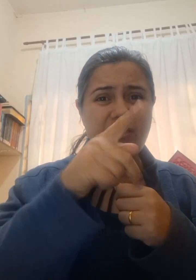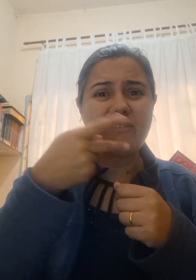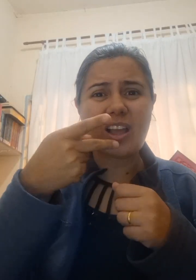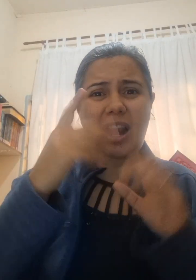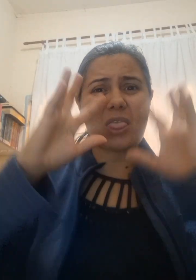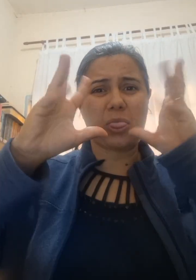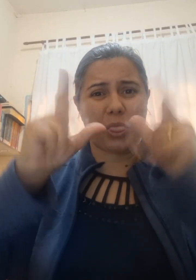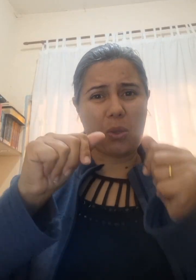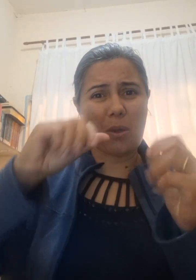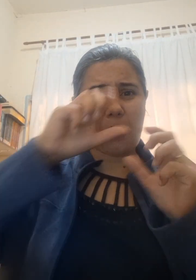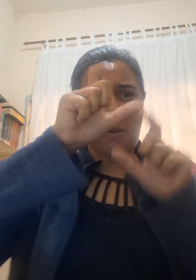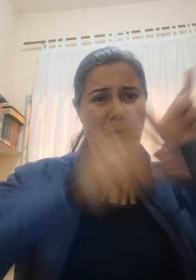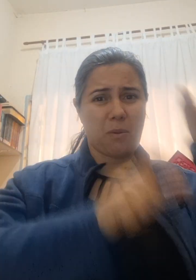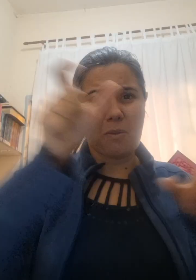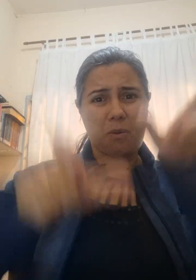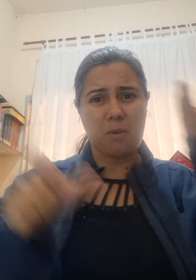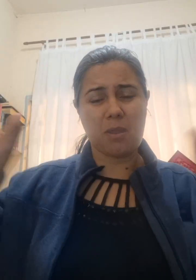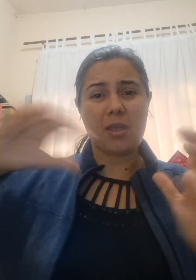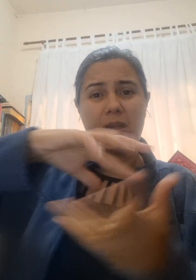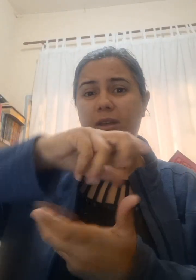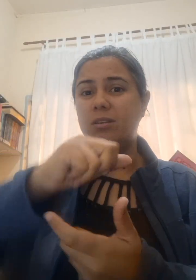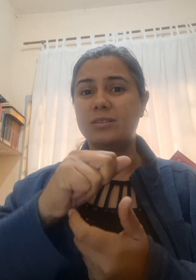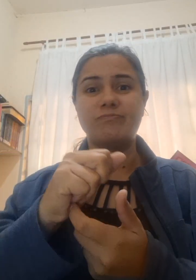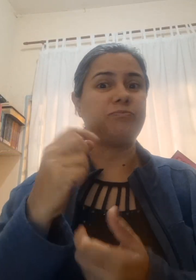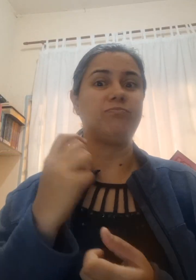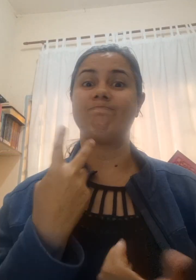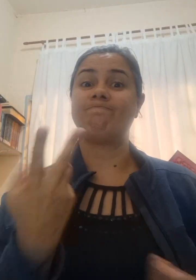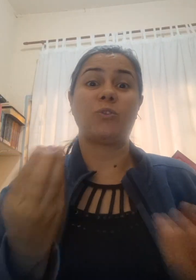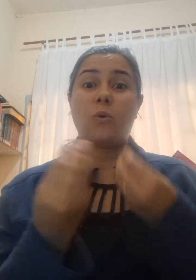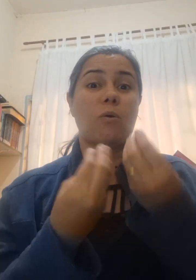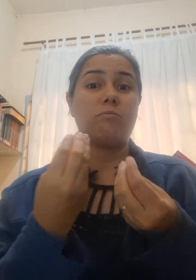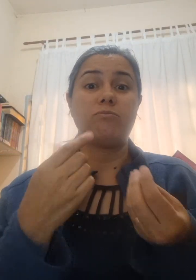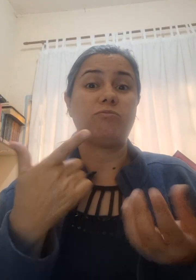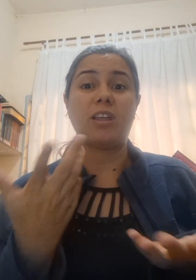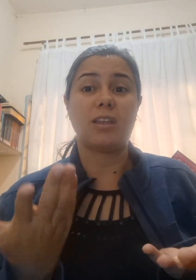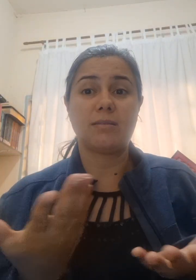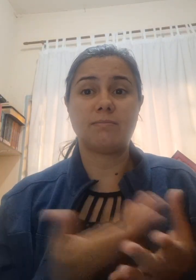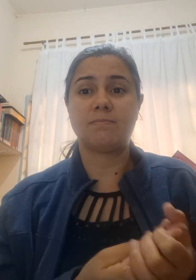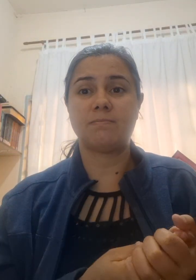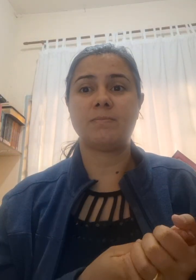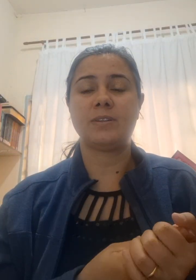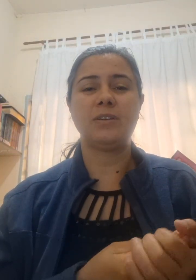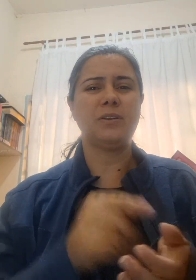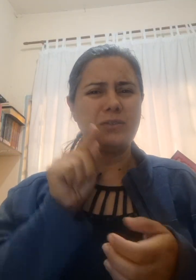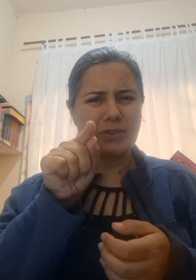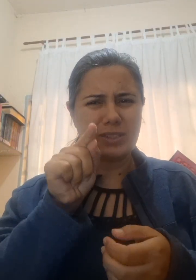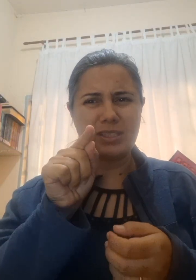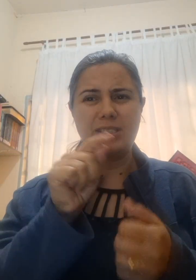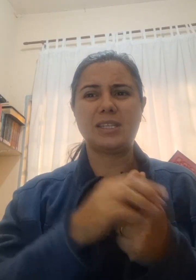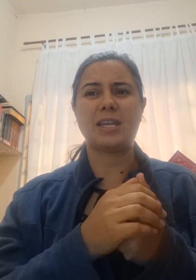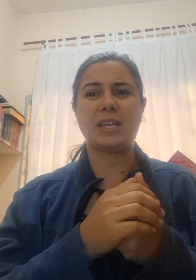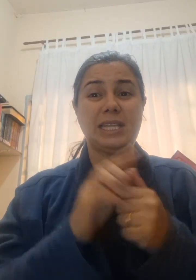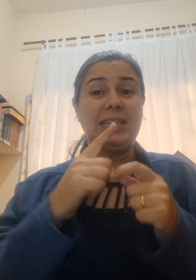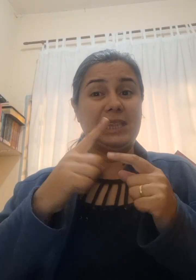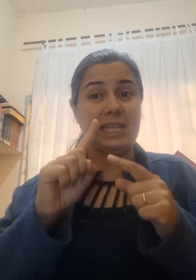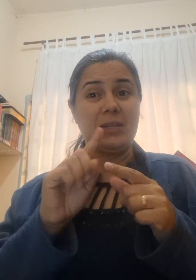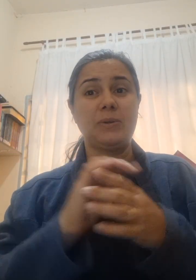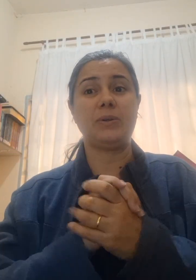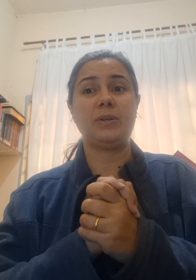para ir falar a todas as pessoas do mundo. Como? Uma pessoa só não tem como.